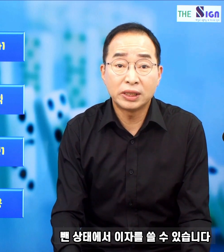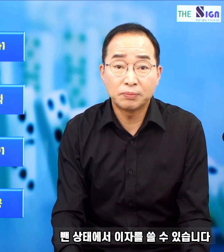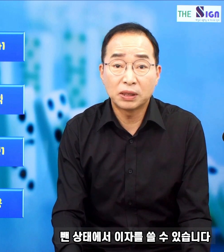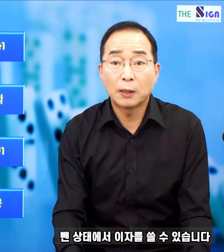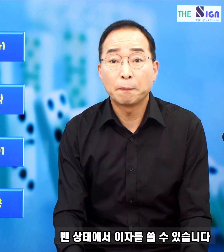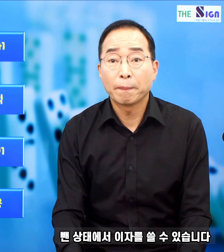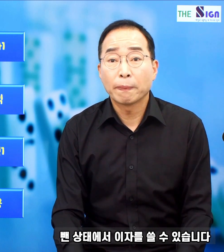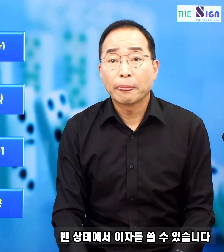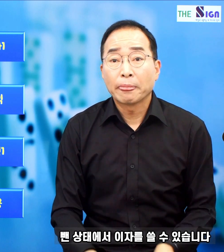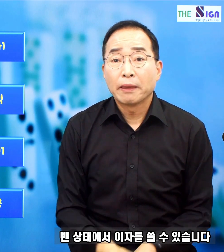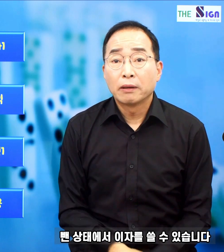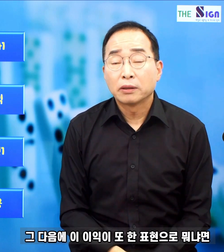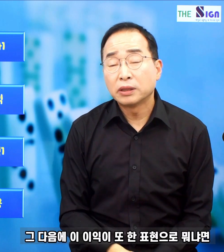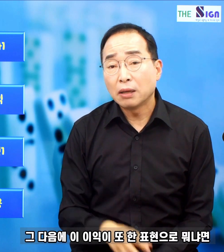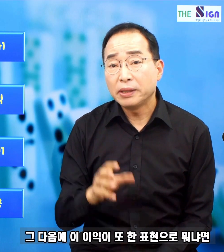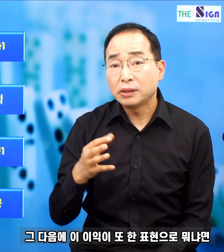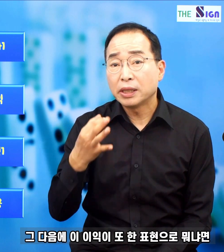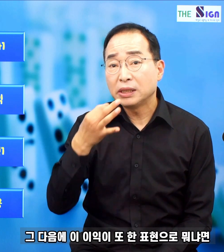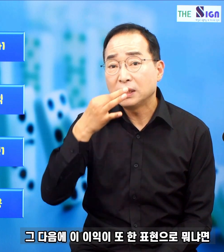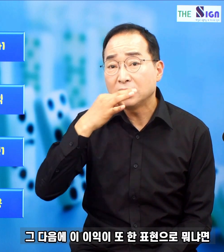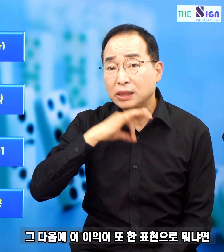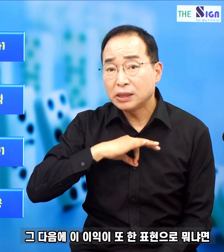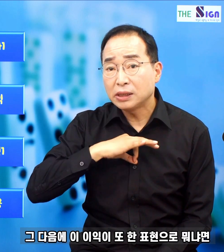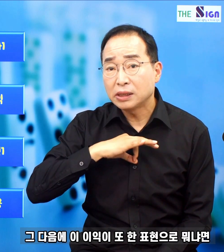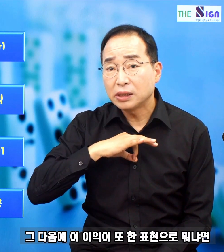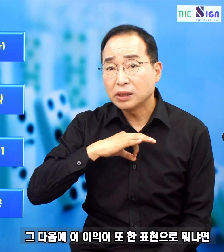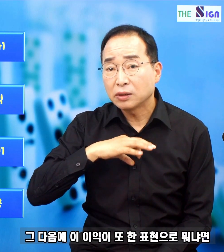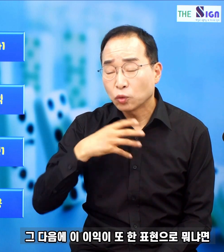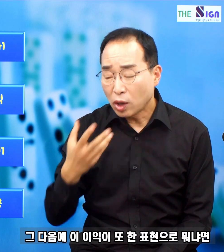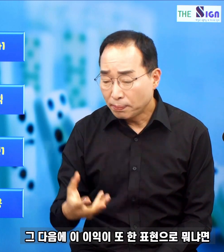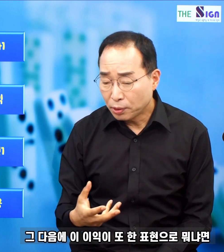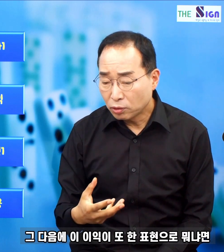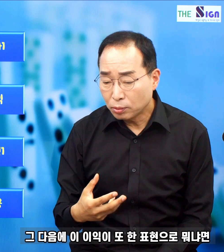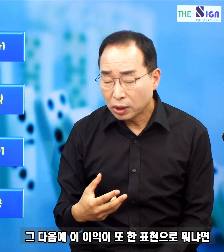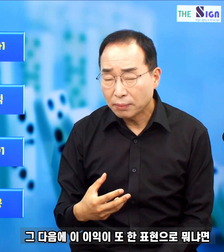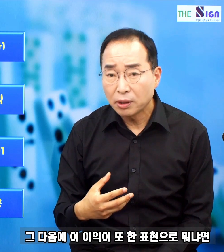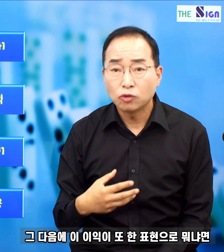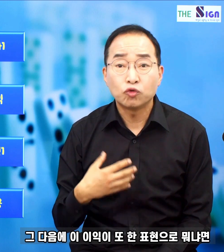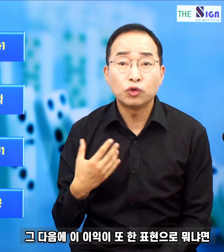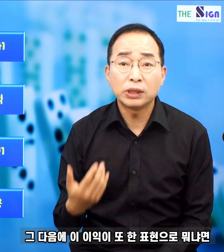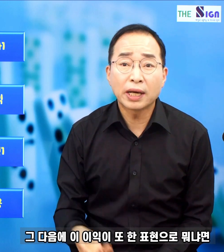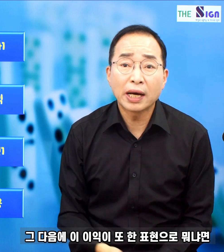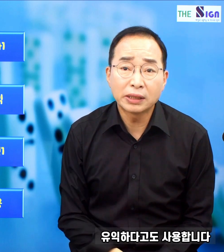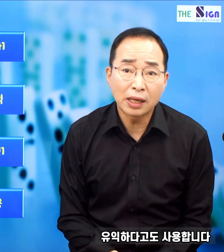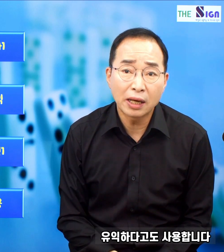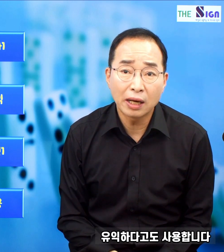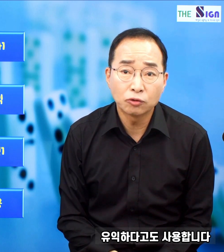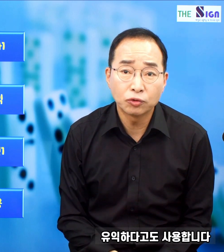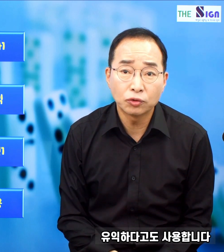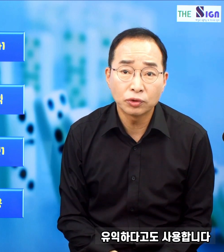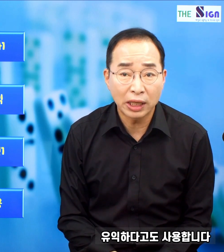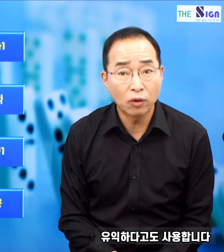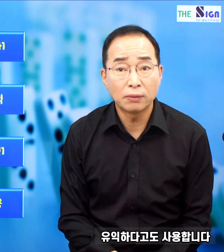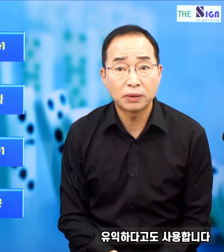있습니다. 그 다음에 이제 이 이익이 또 한편으로 뭐냐면 유익하다라고도 사용합니다.